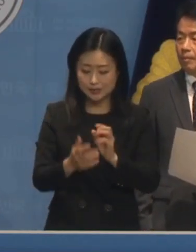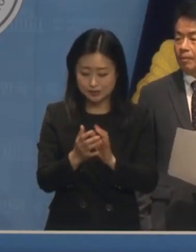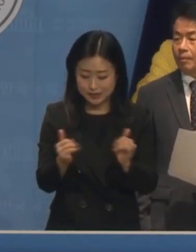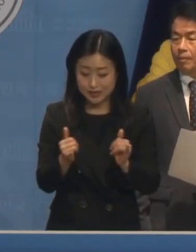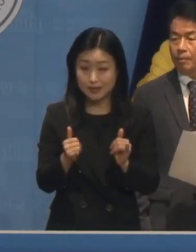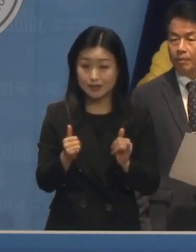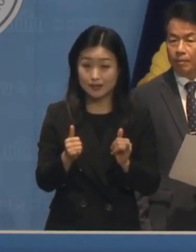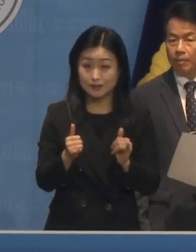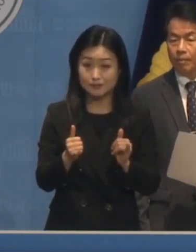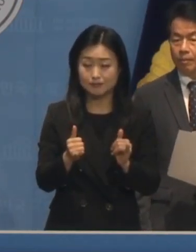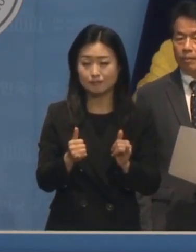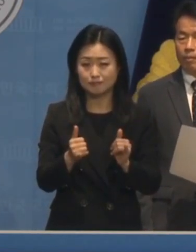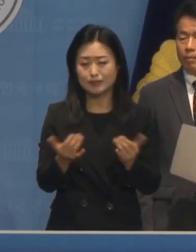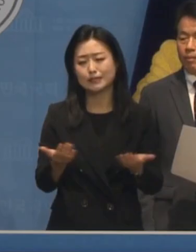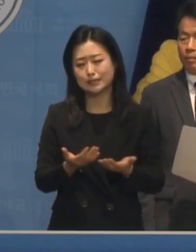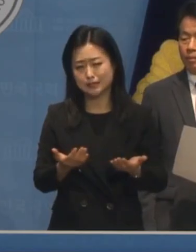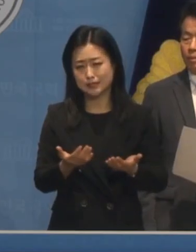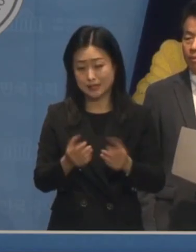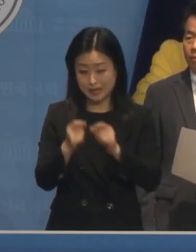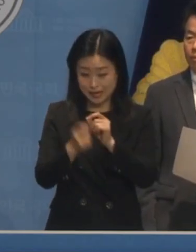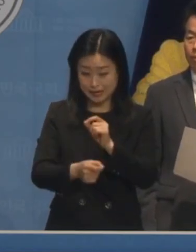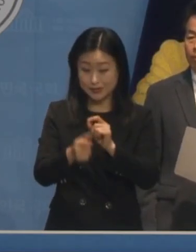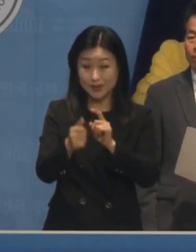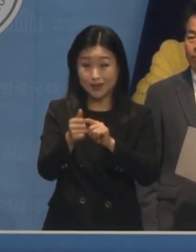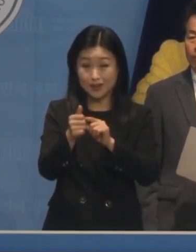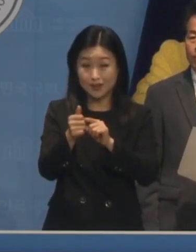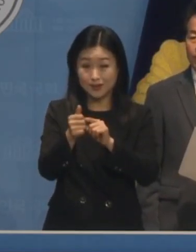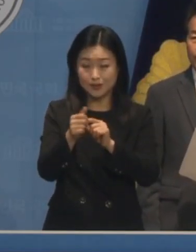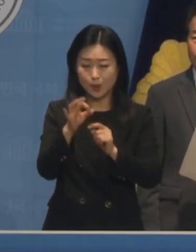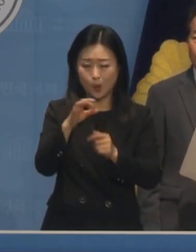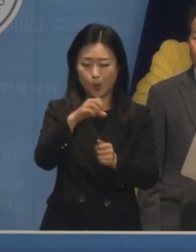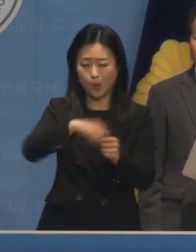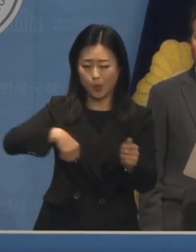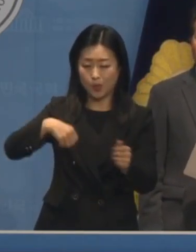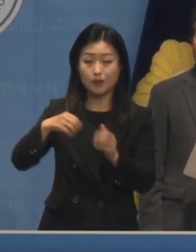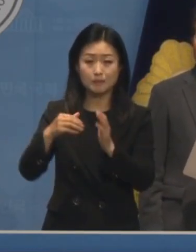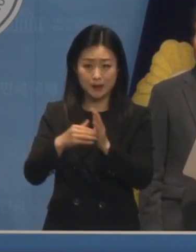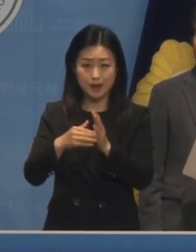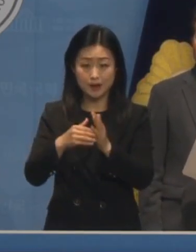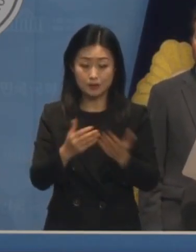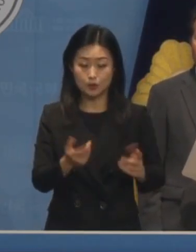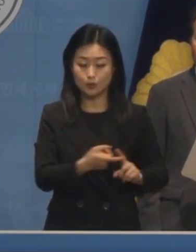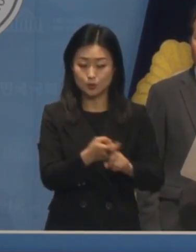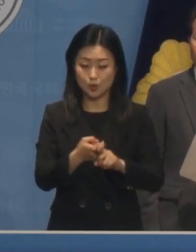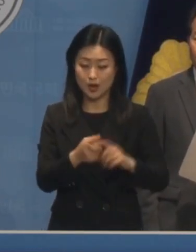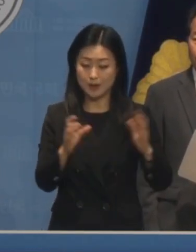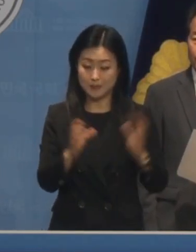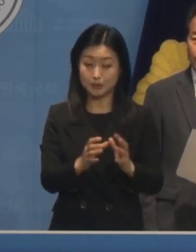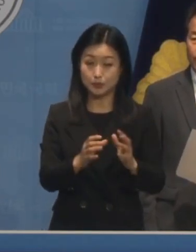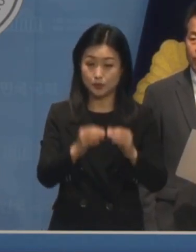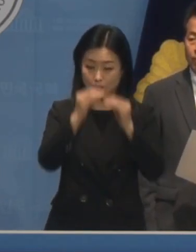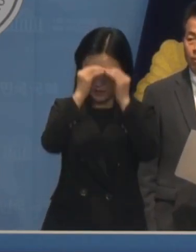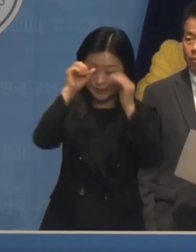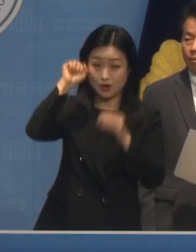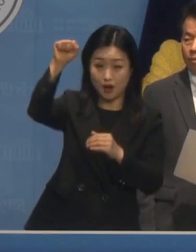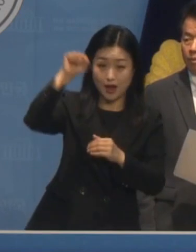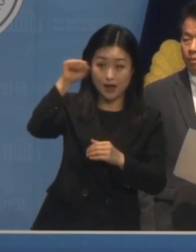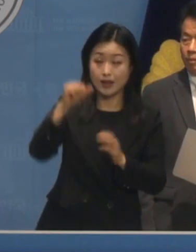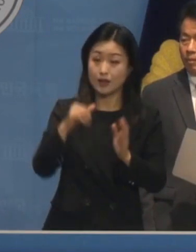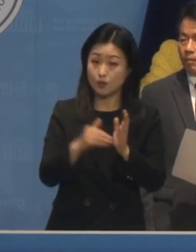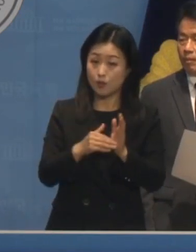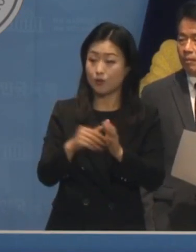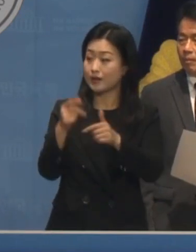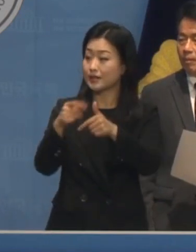착취에 시달렸습니다 그러나 노동자들은 노동조합을 만들고 저항을 시작했고